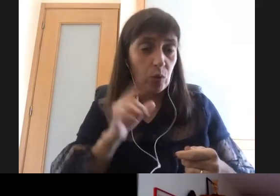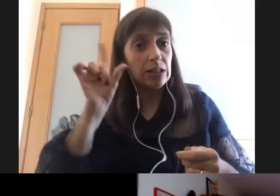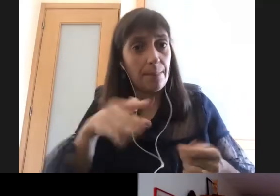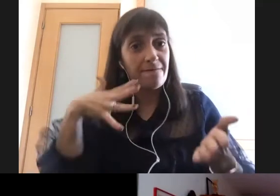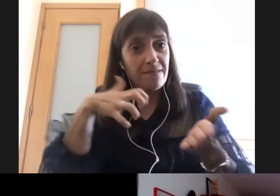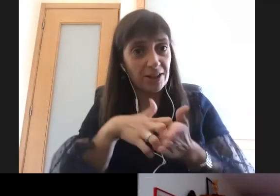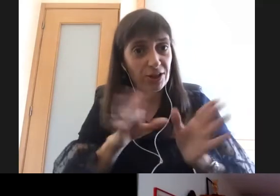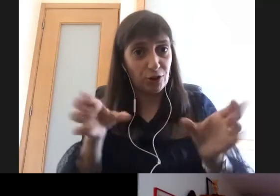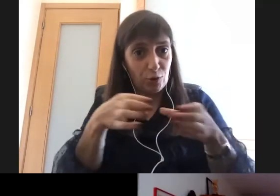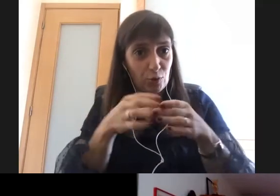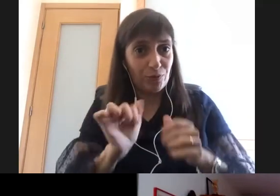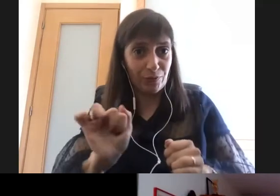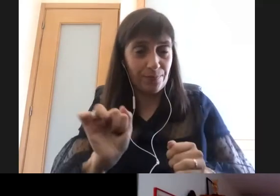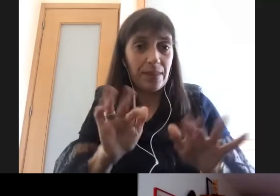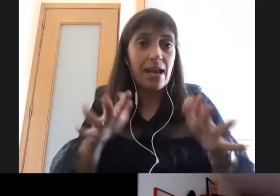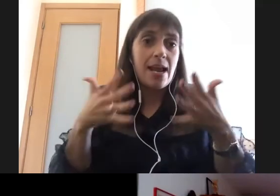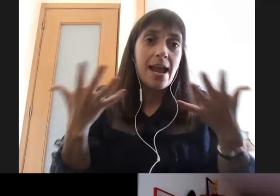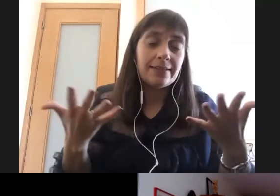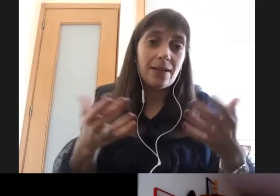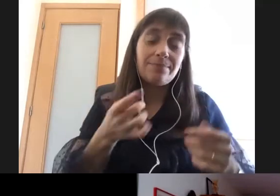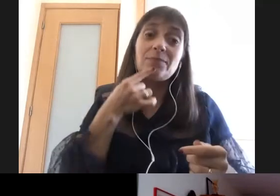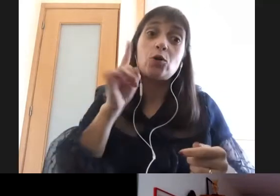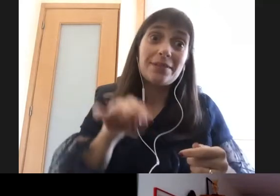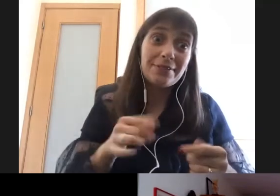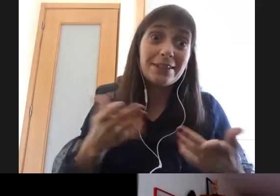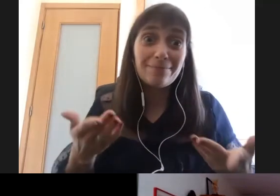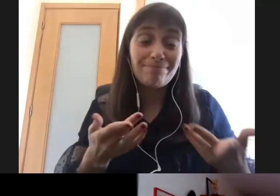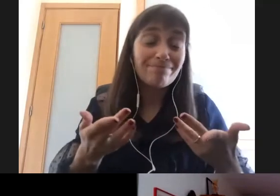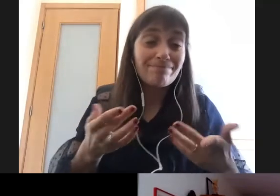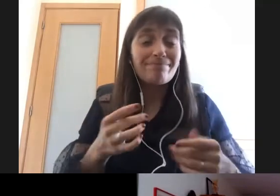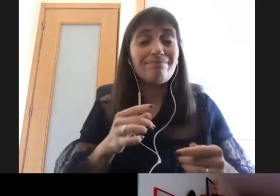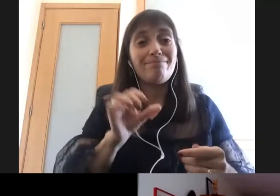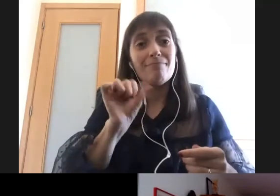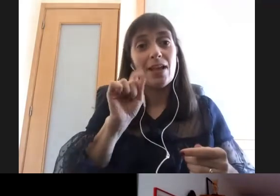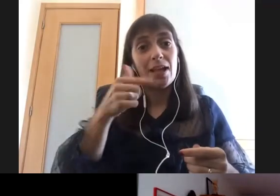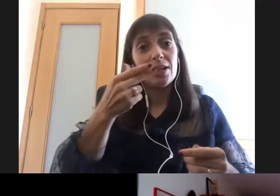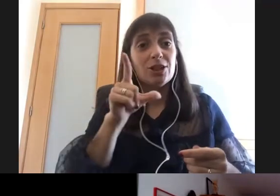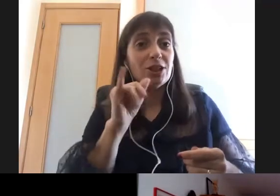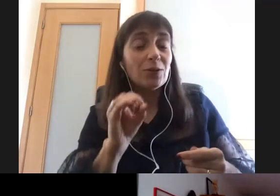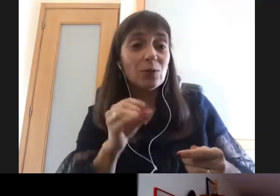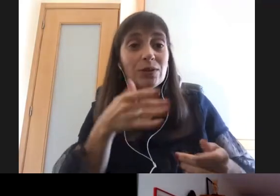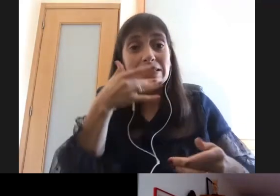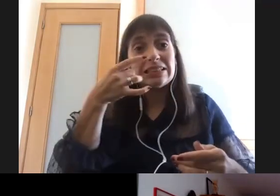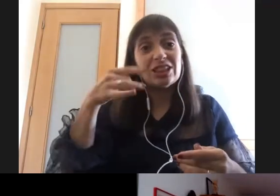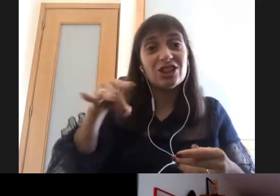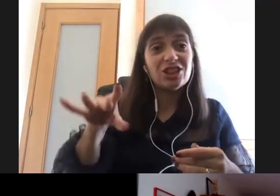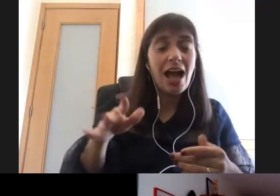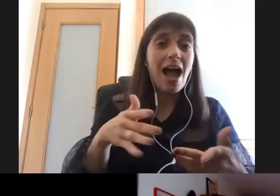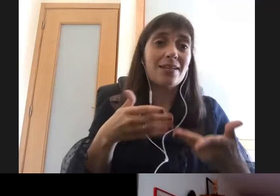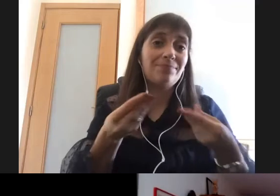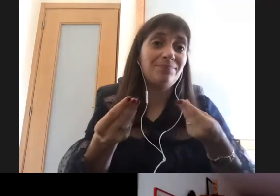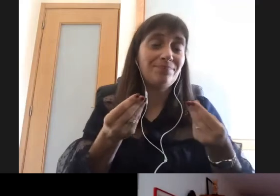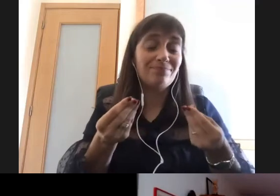Então, essa, de novo, malemolência do Getúlio de segurar pelos